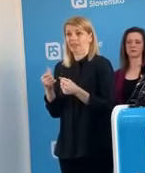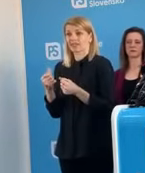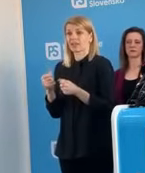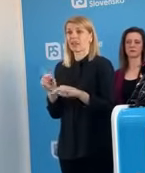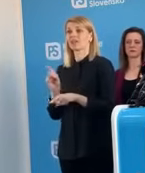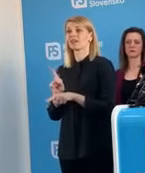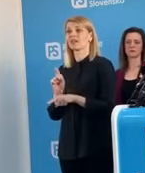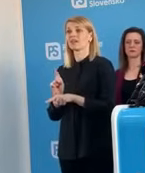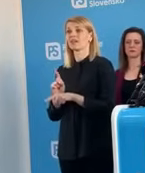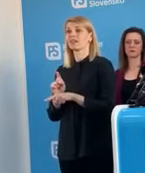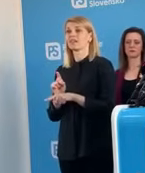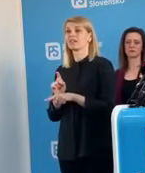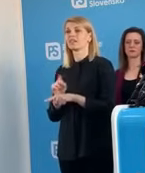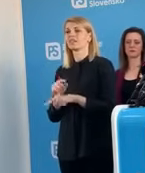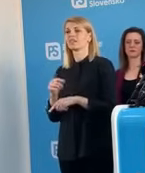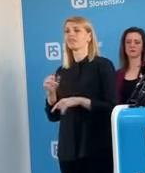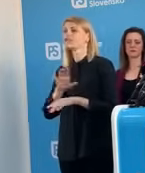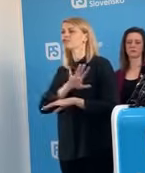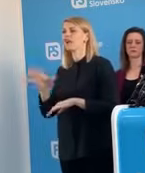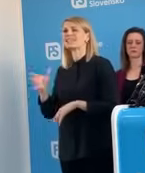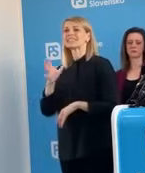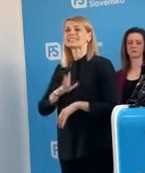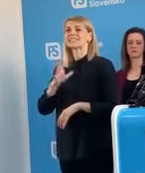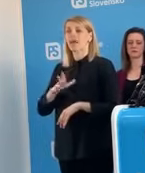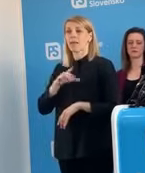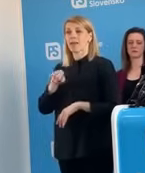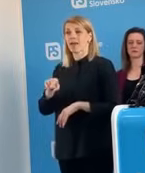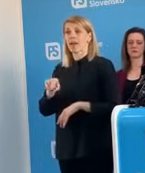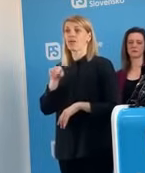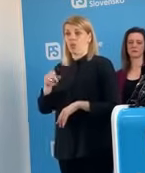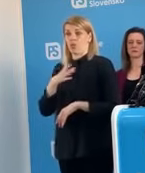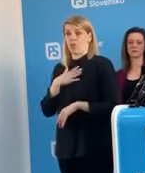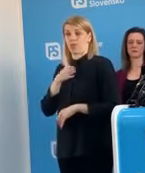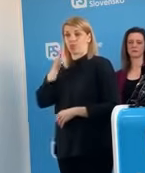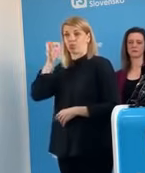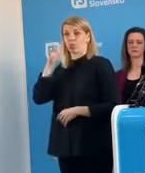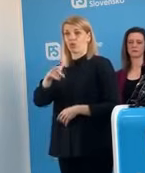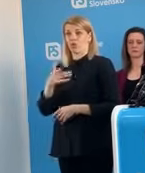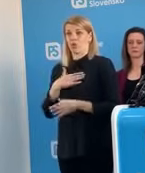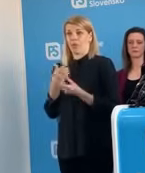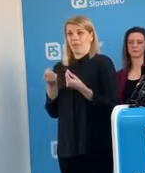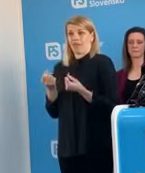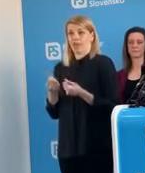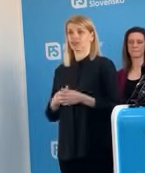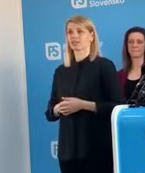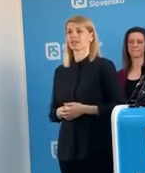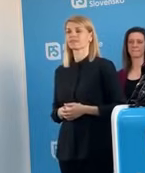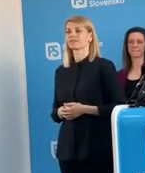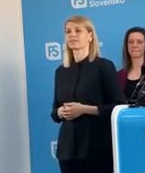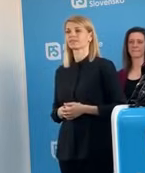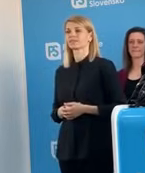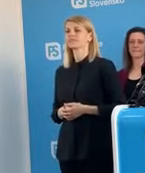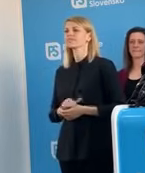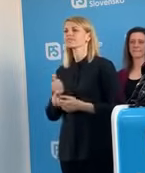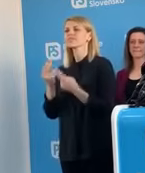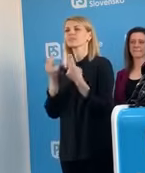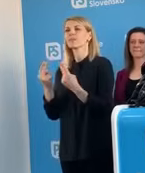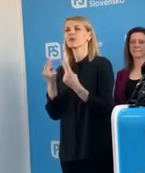PISA výsledky, po ktorých všetci tak prahneme. To je vlastne naša budúcnosť, to sú tie peniaze.